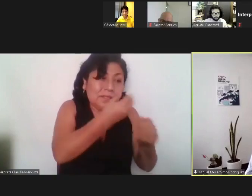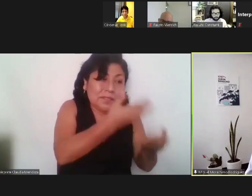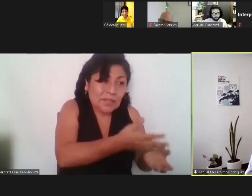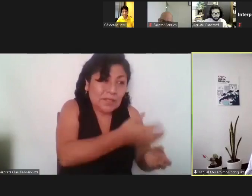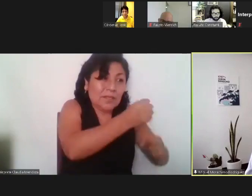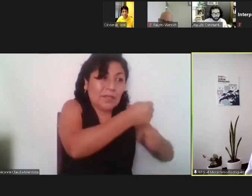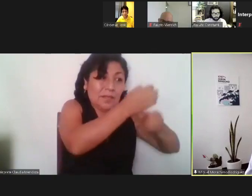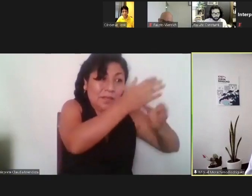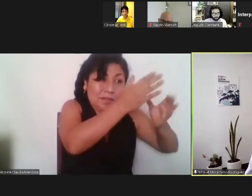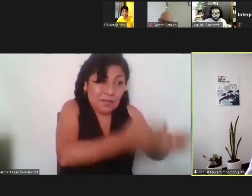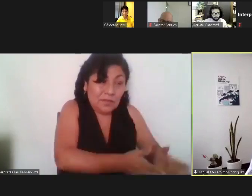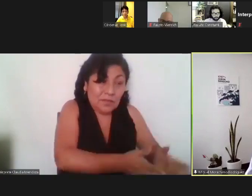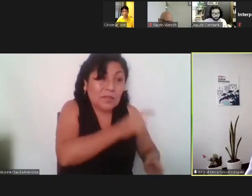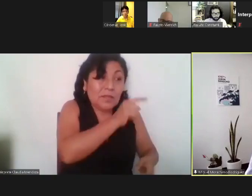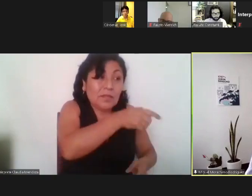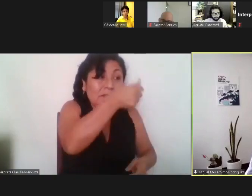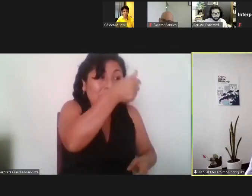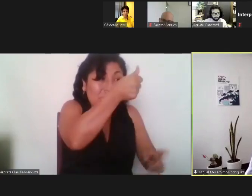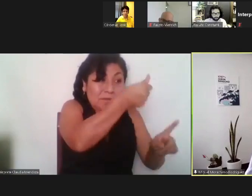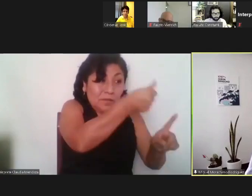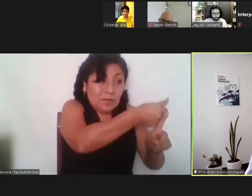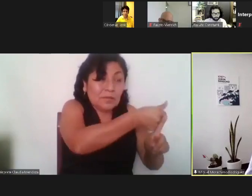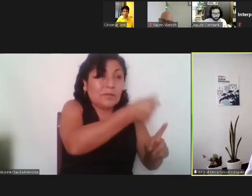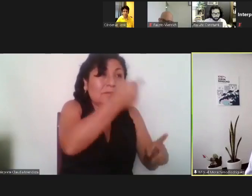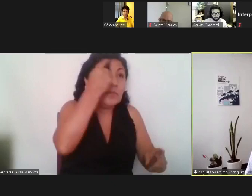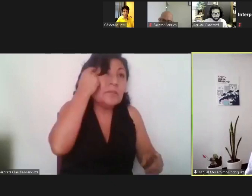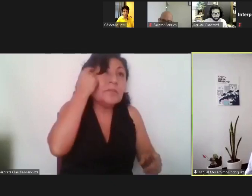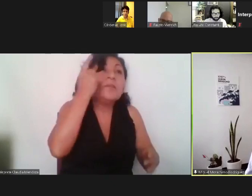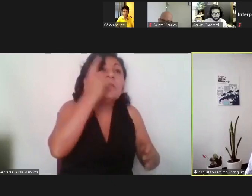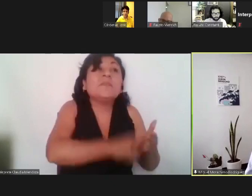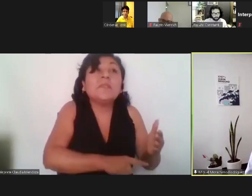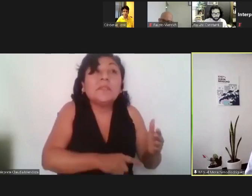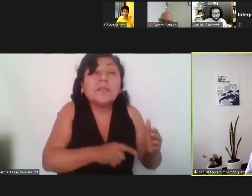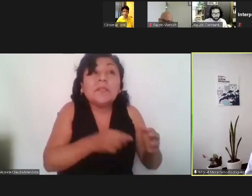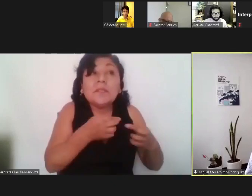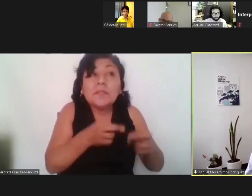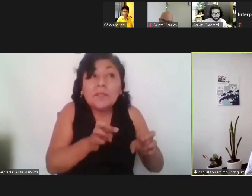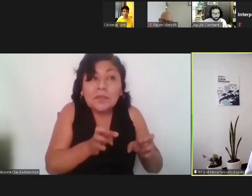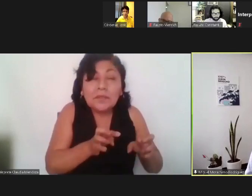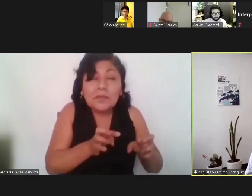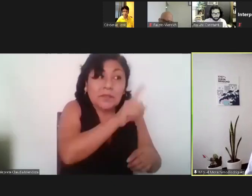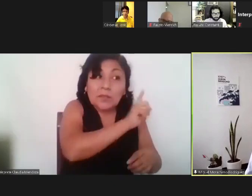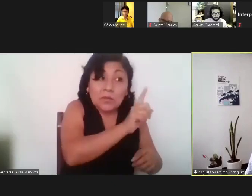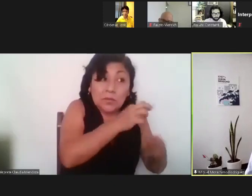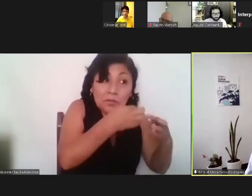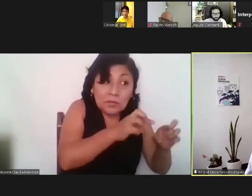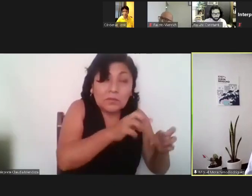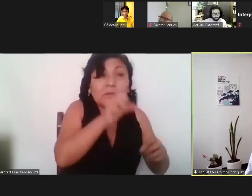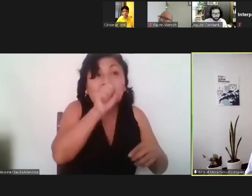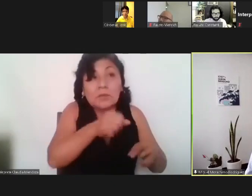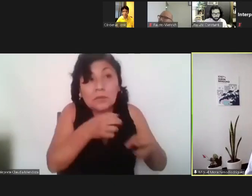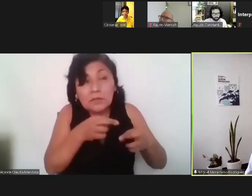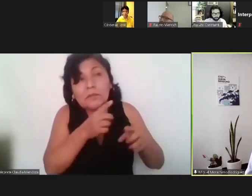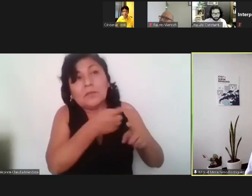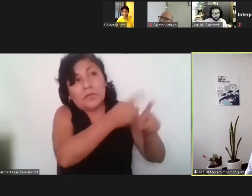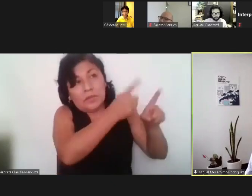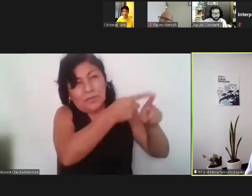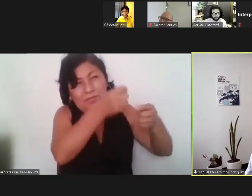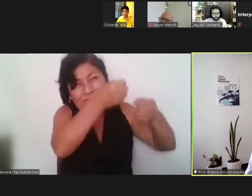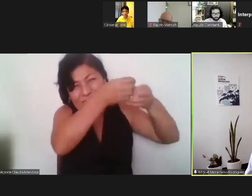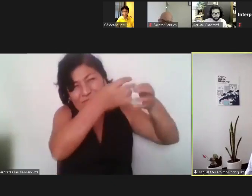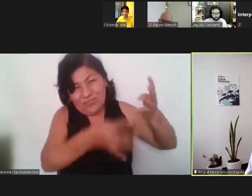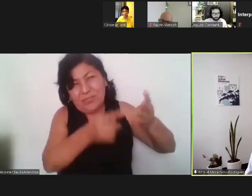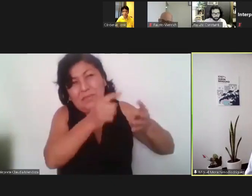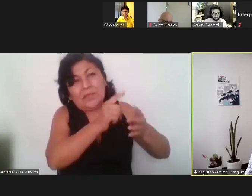elegir qué es lo que se hace y qué es lo que no se hace con su obra. Pero en definitiva, van a haber ciertos permisos que